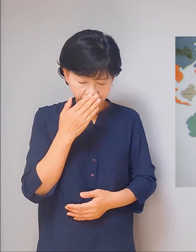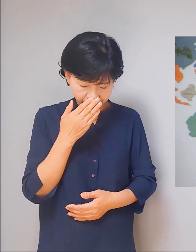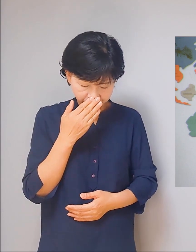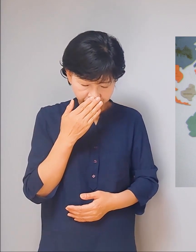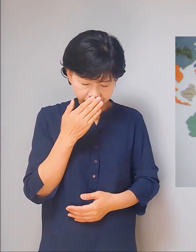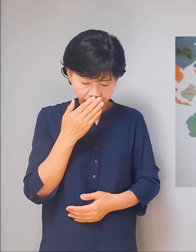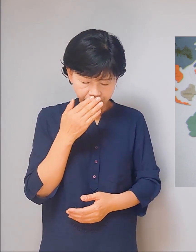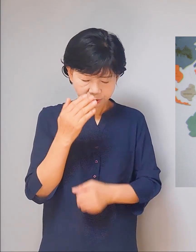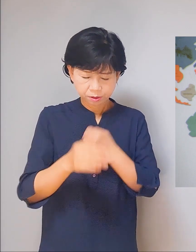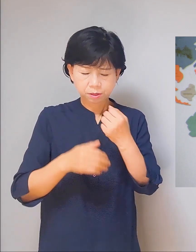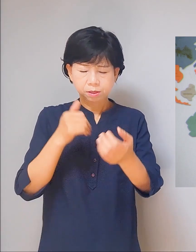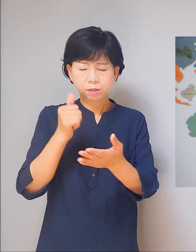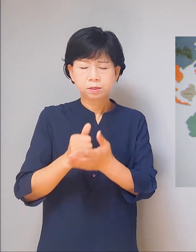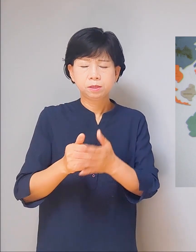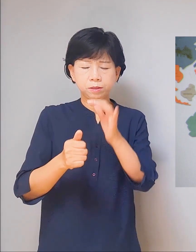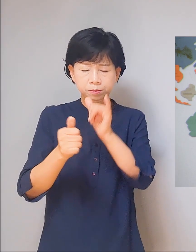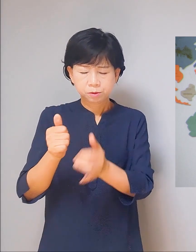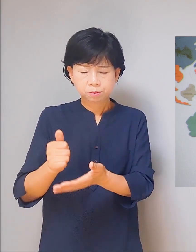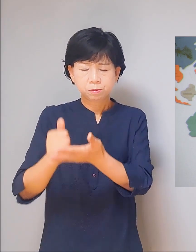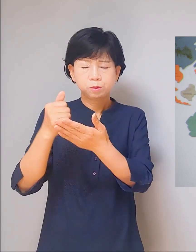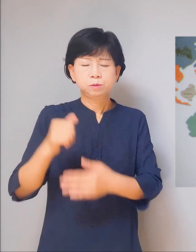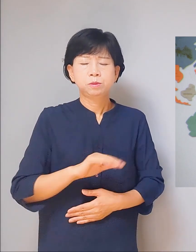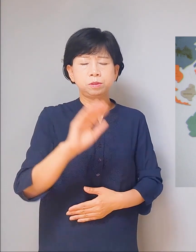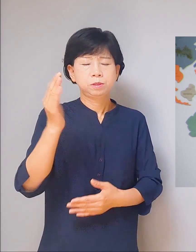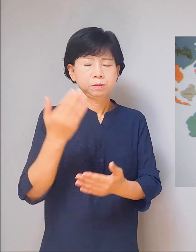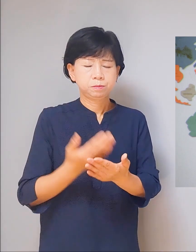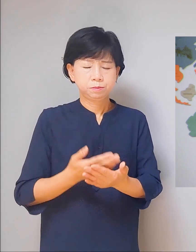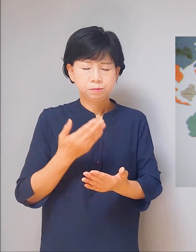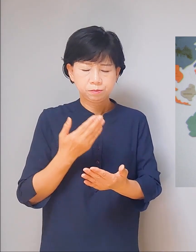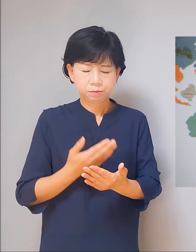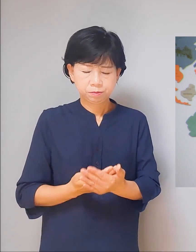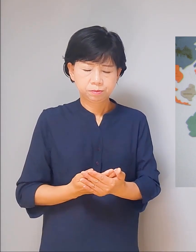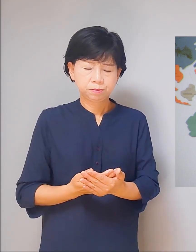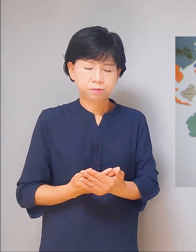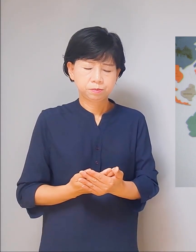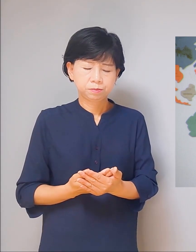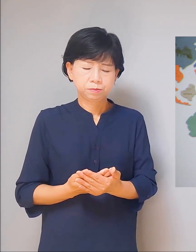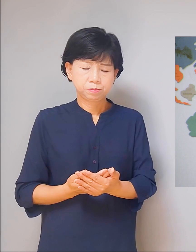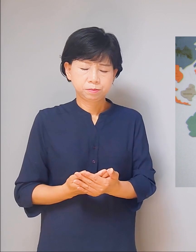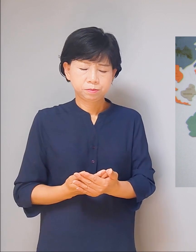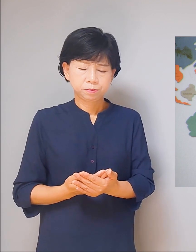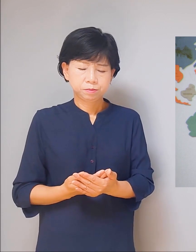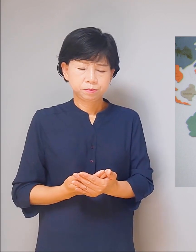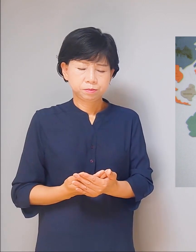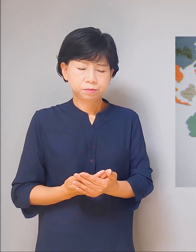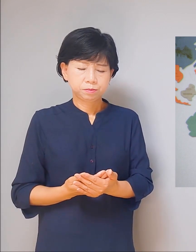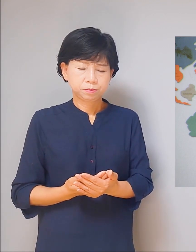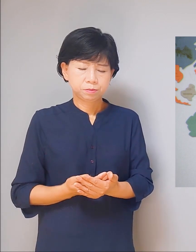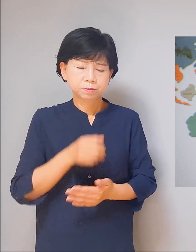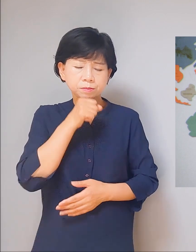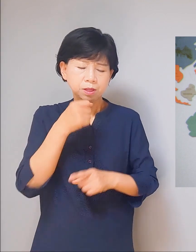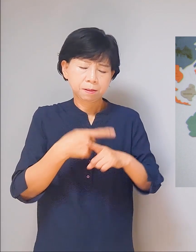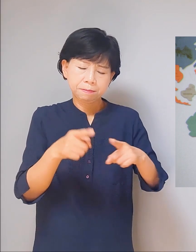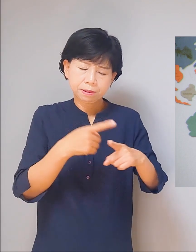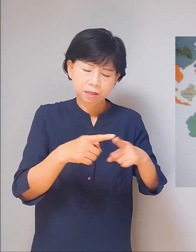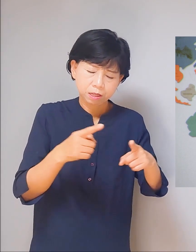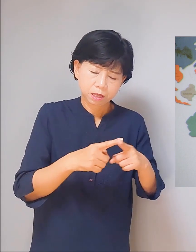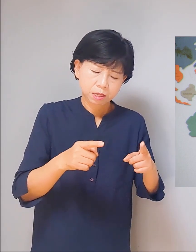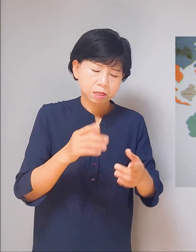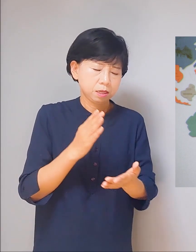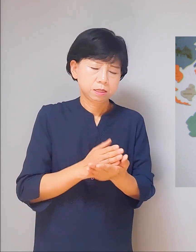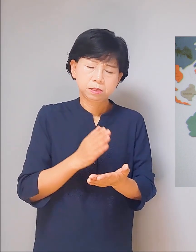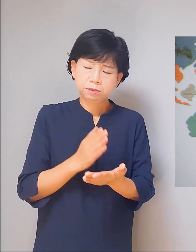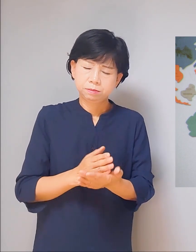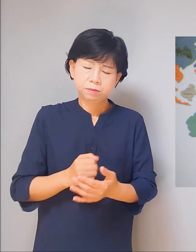겸손하게 하나님 섬기는 우리들 되게 하여 주시옵소서. 판단하고 정죄하는 우리들이